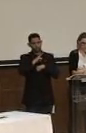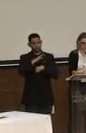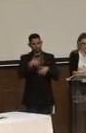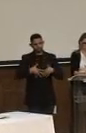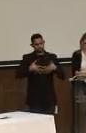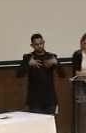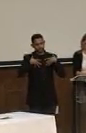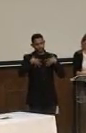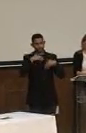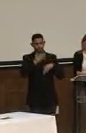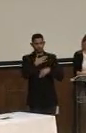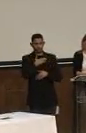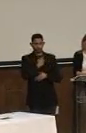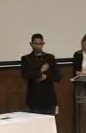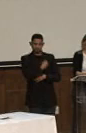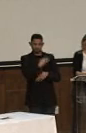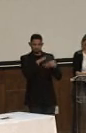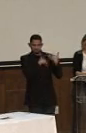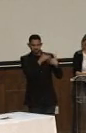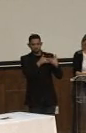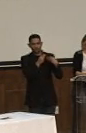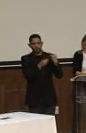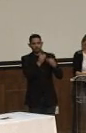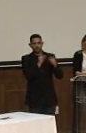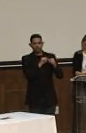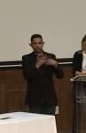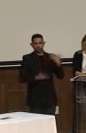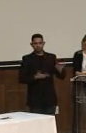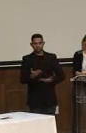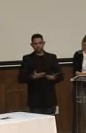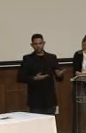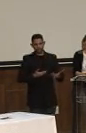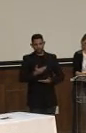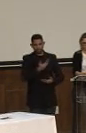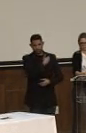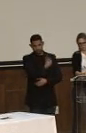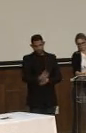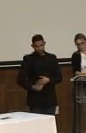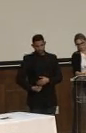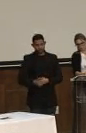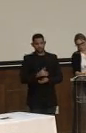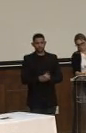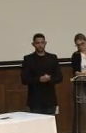orgulho da minha carreira e da forma como eu trato os servidores.